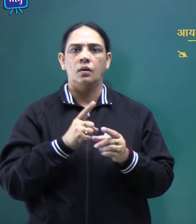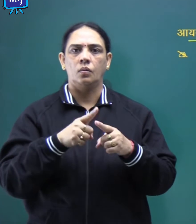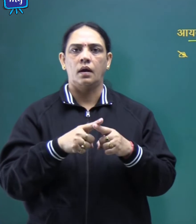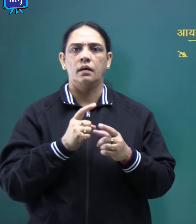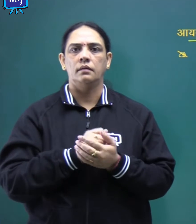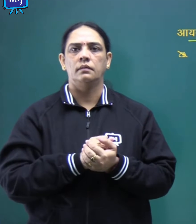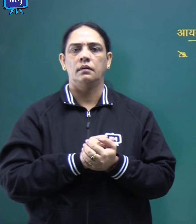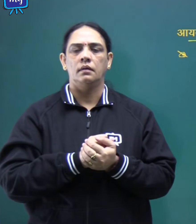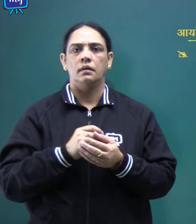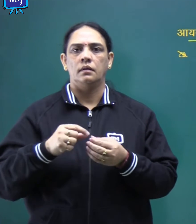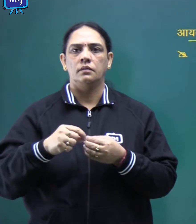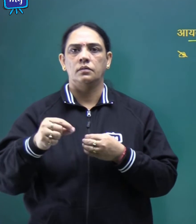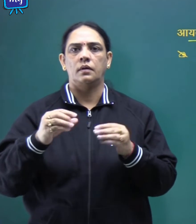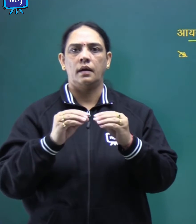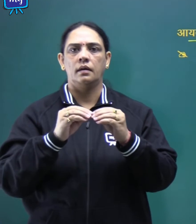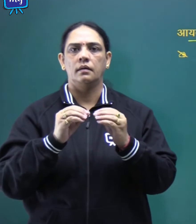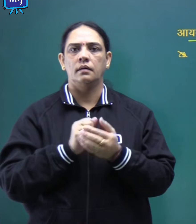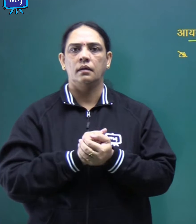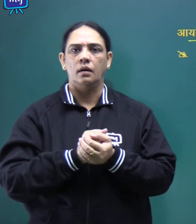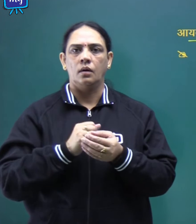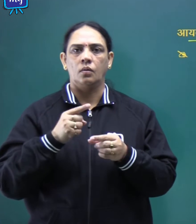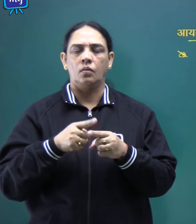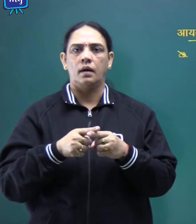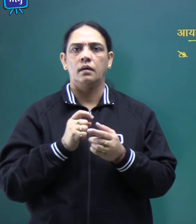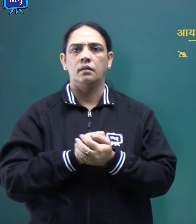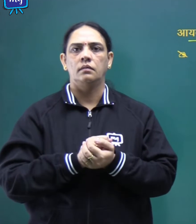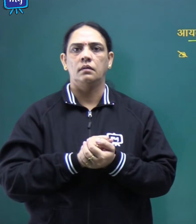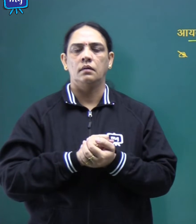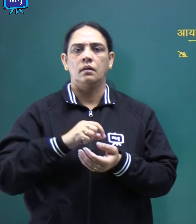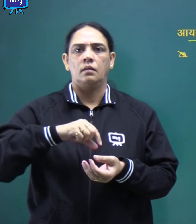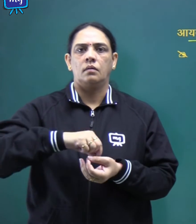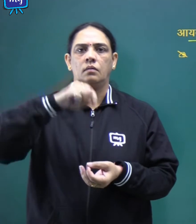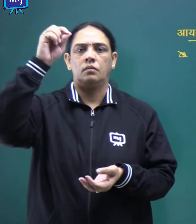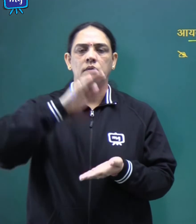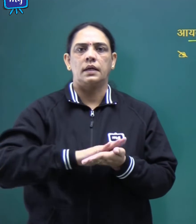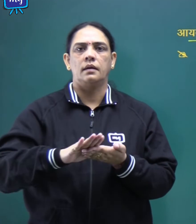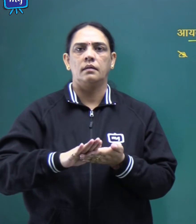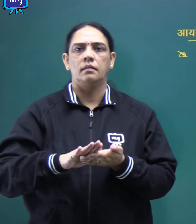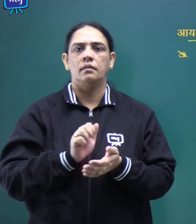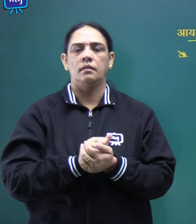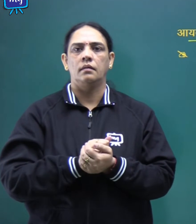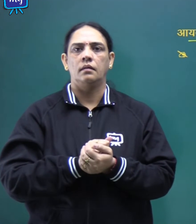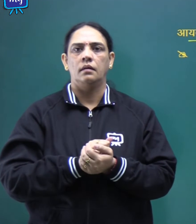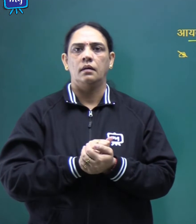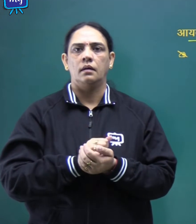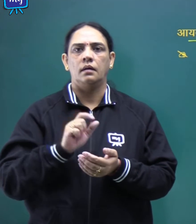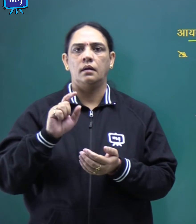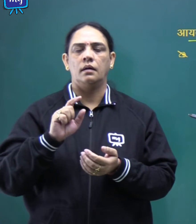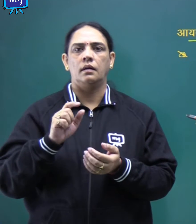गुणा चौड़ाई गुणा ऊंचाई घन इकाई।